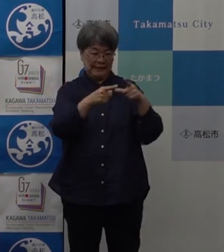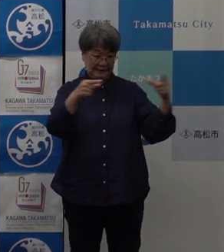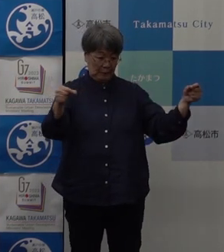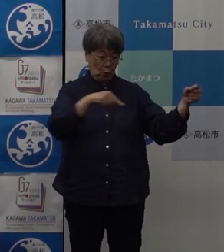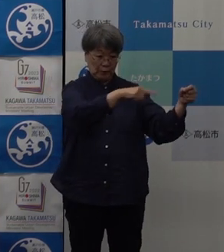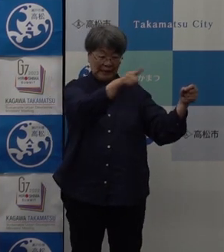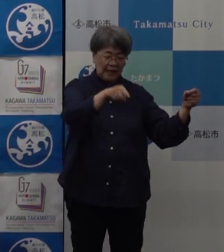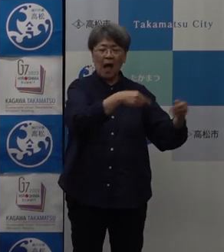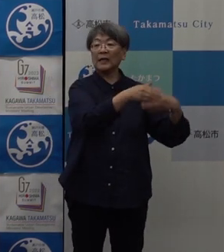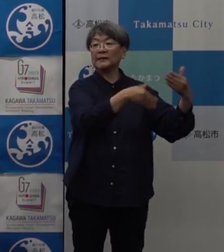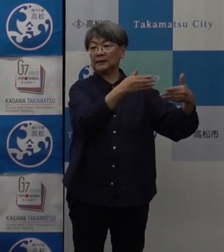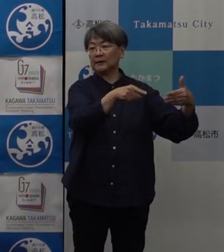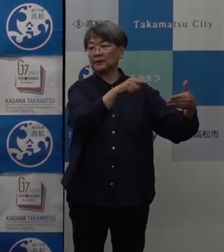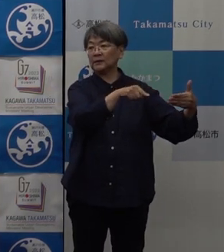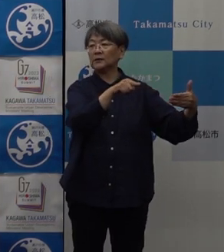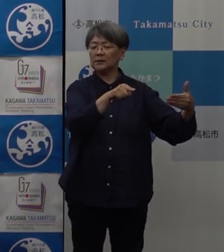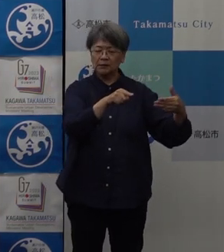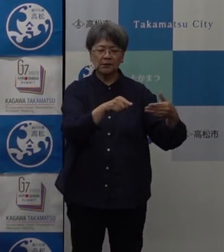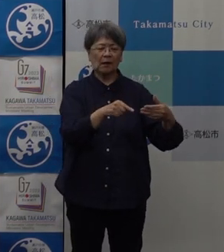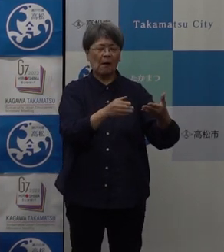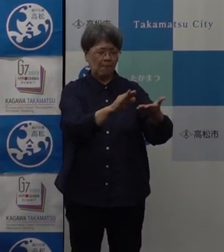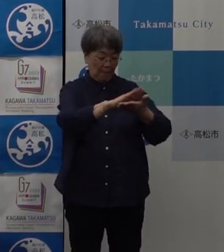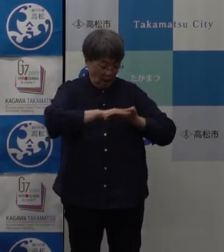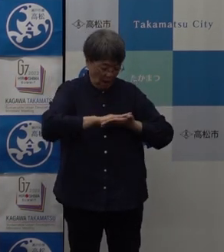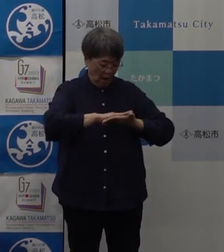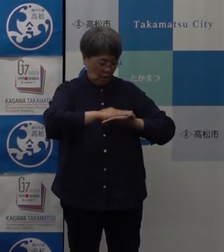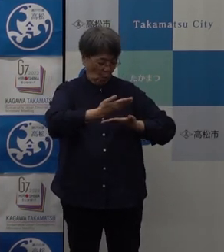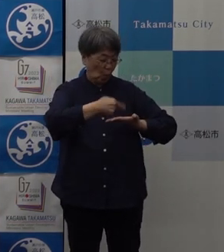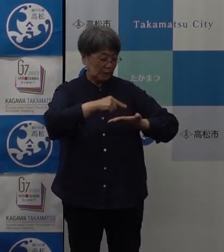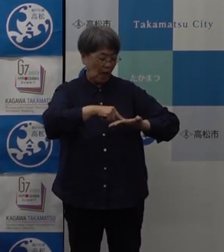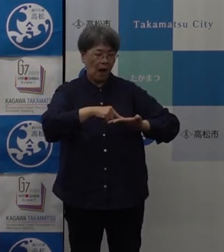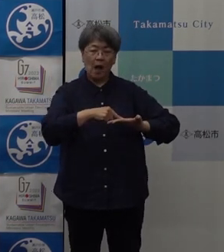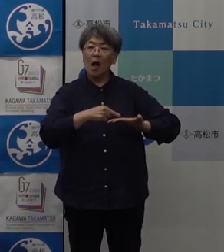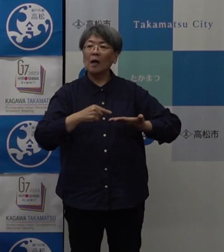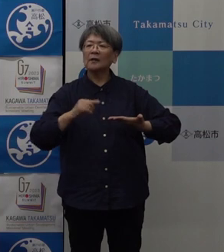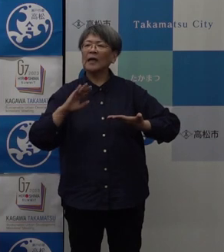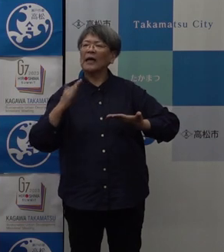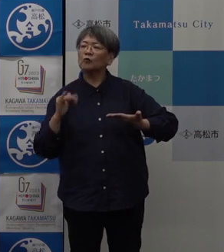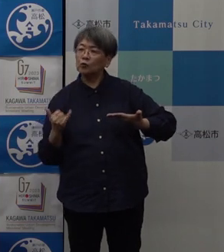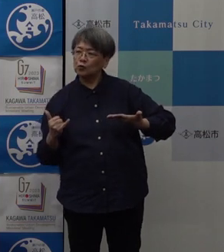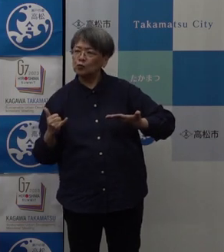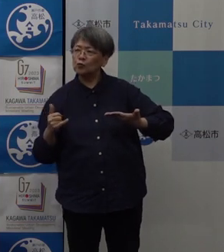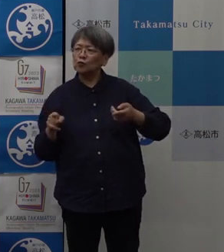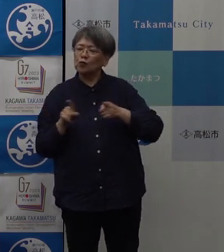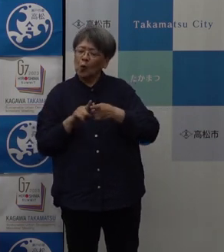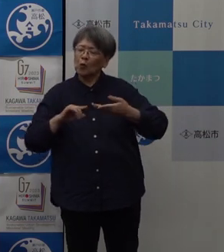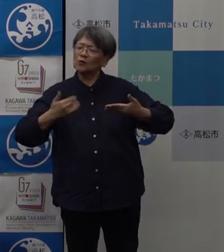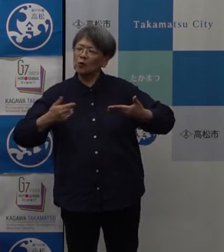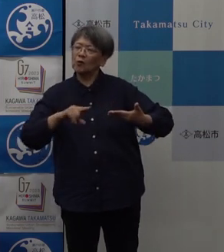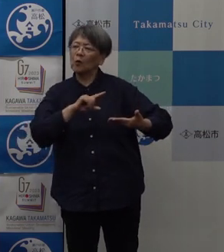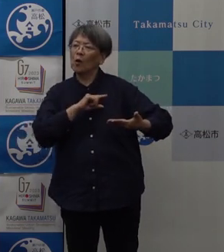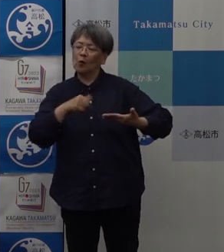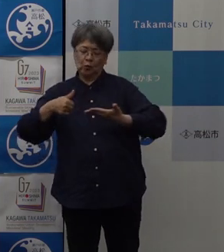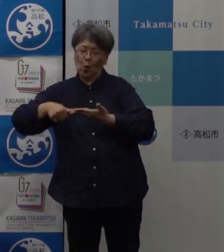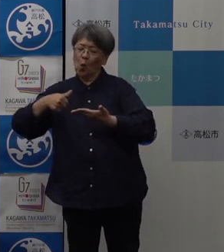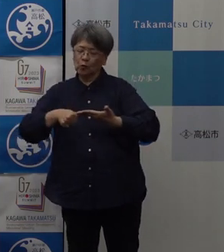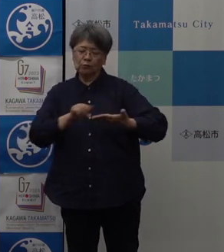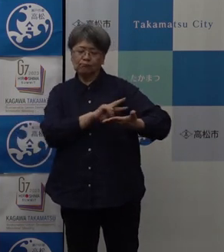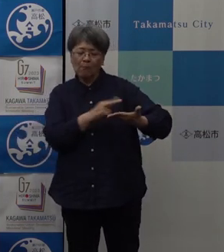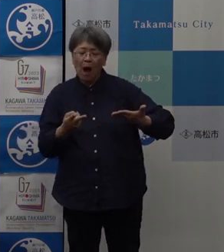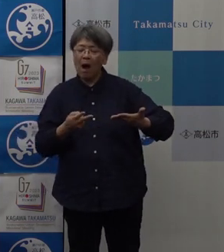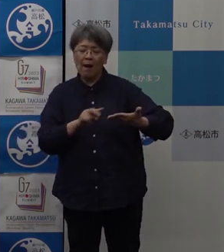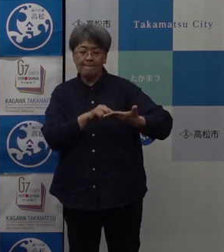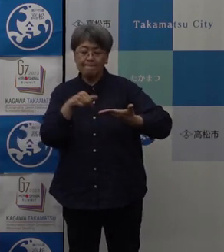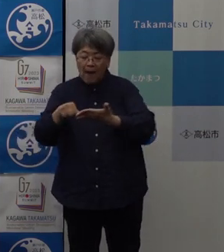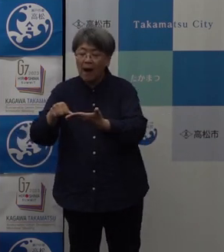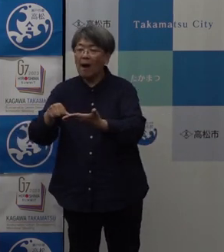話でございますけれども、受取口座が本人ではなく家族や同居人らの名義の口座に登録したというの